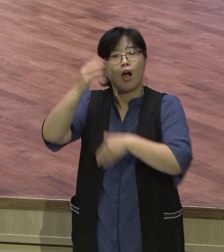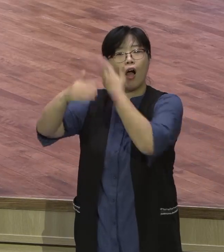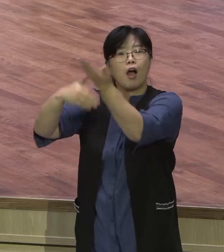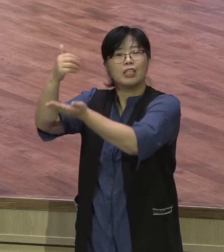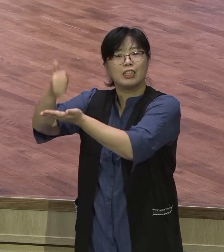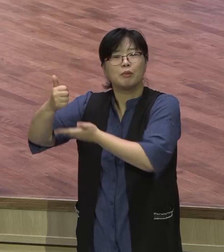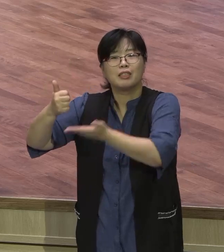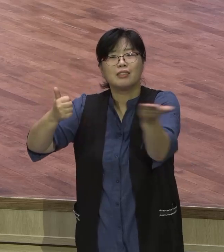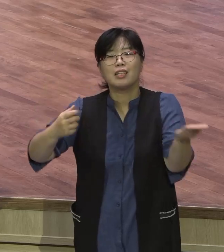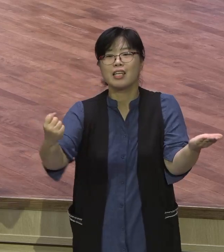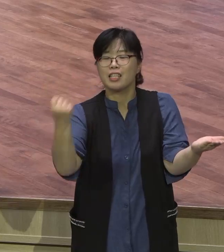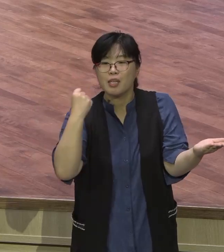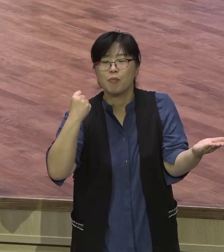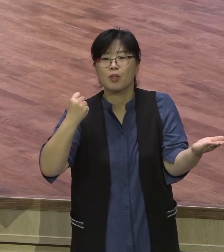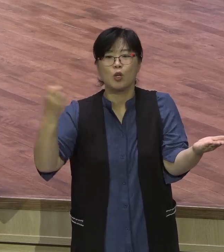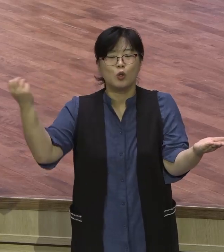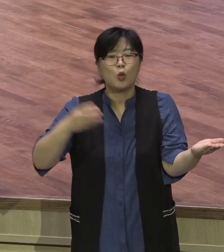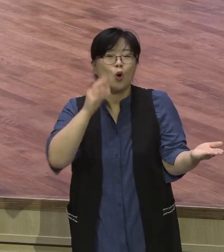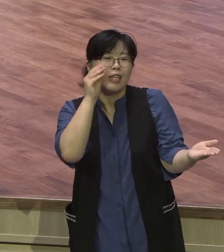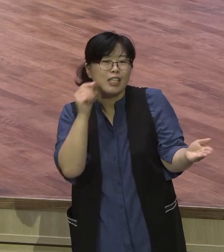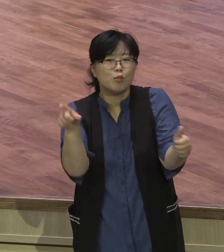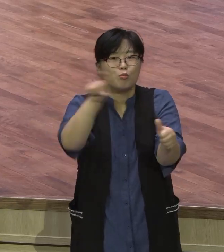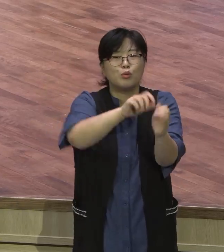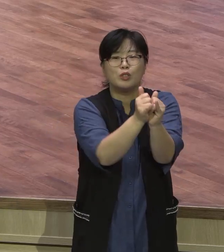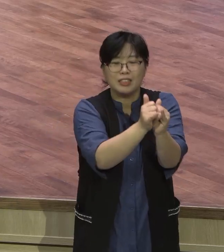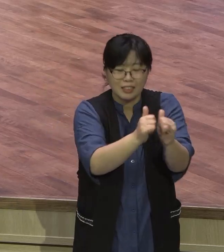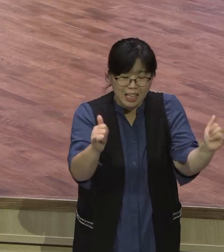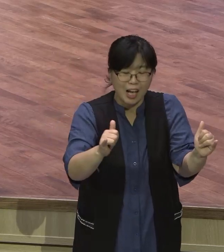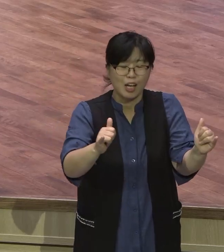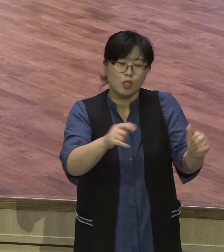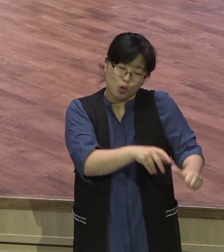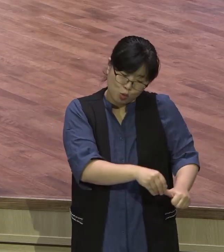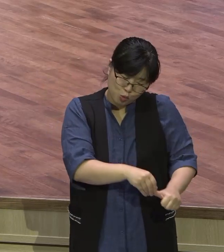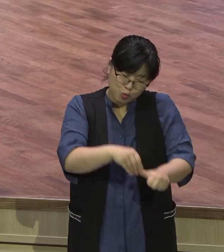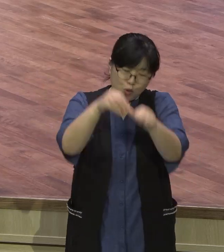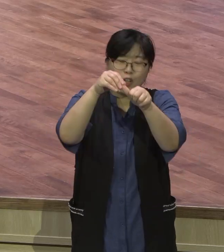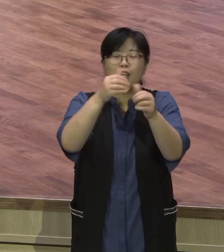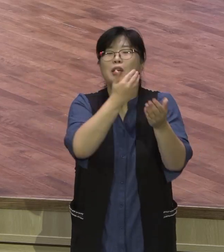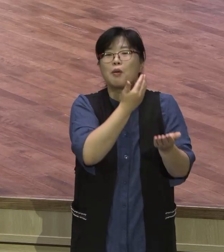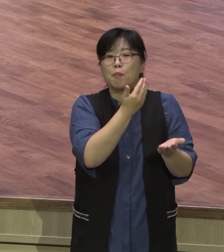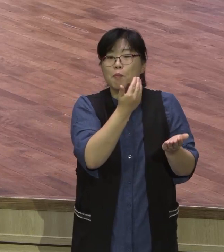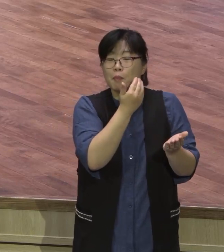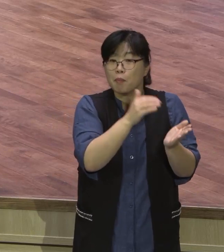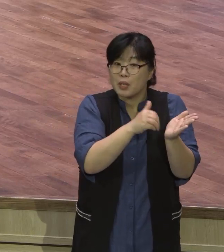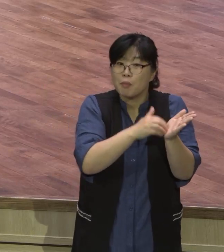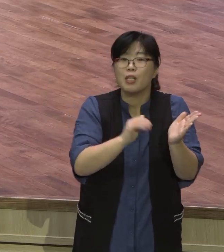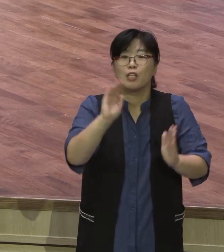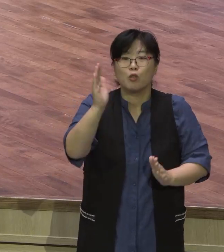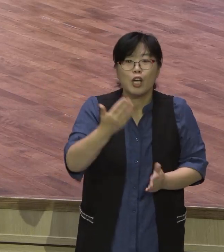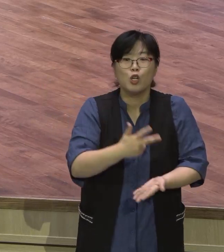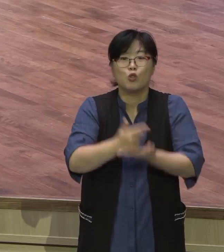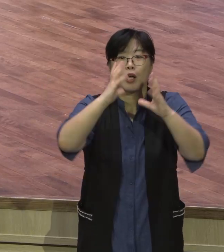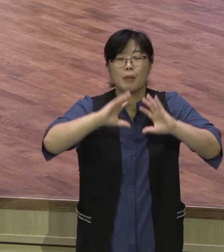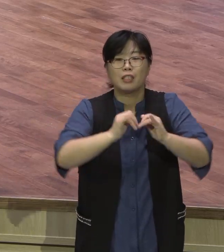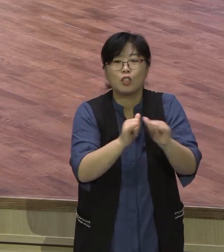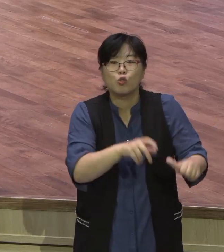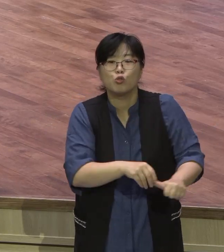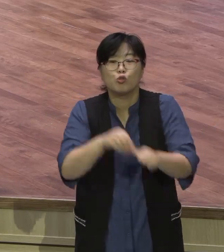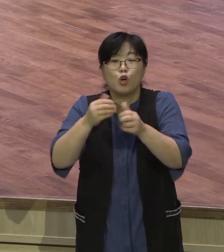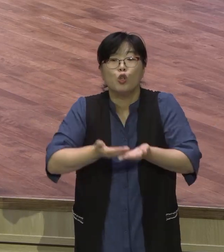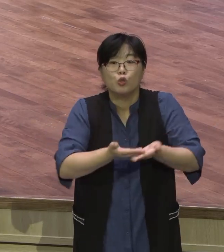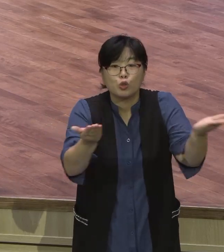그의 기름 부은자의 구원의 요새시로다 주의 백성을 구원하시며 주의 산업에 복을 주시고 또 그들의